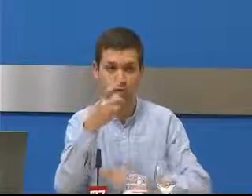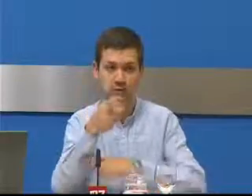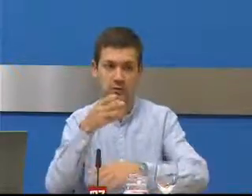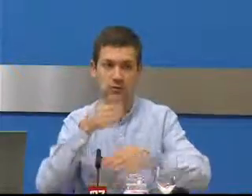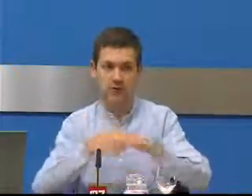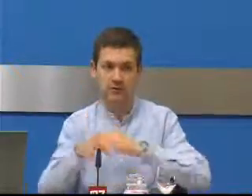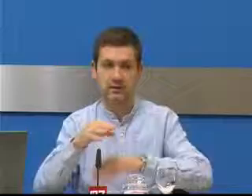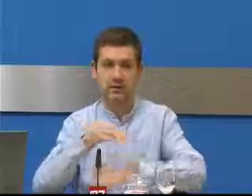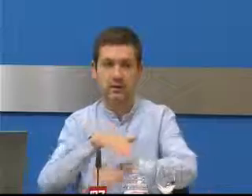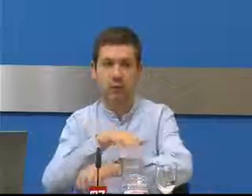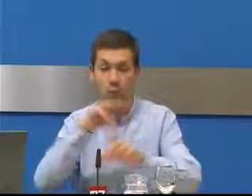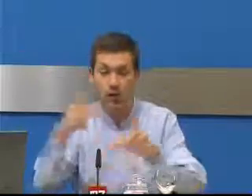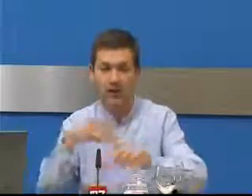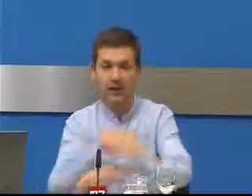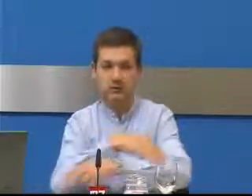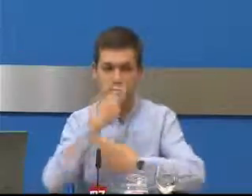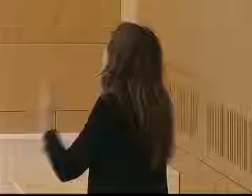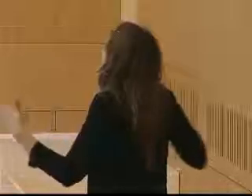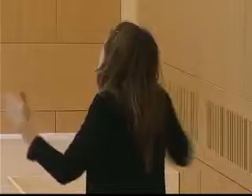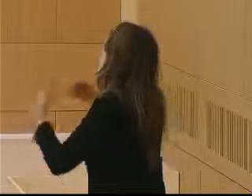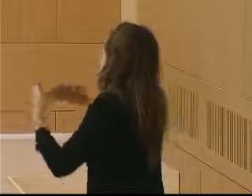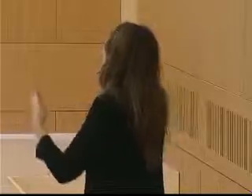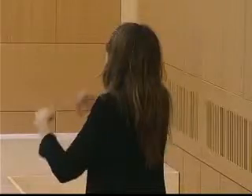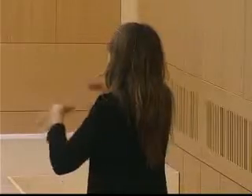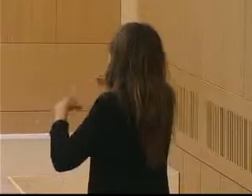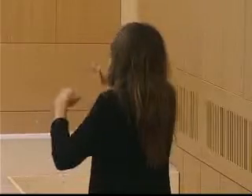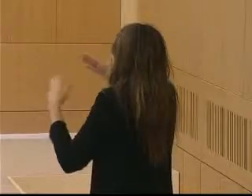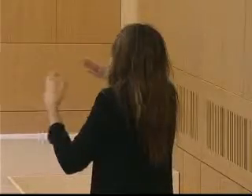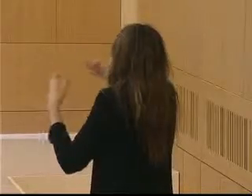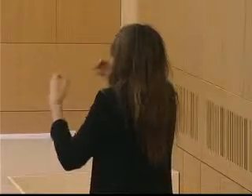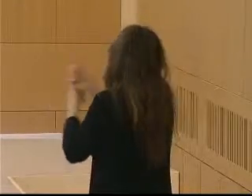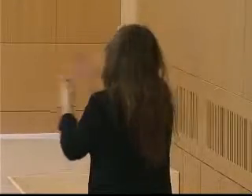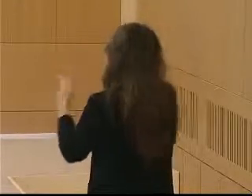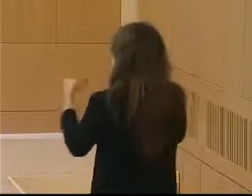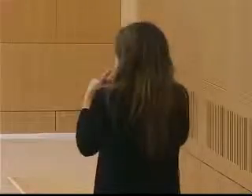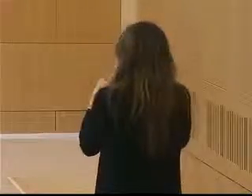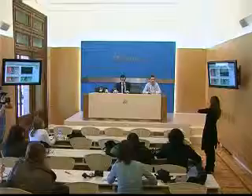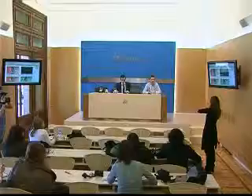Aragón, cerca de unas 3.000 personas con discapacidad auditiva en la provincia de Zaragoza y de